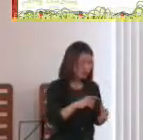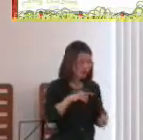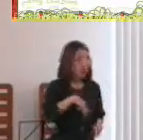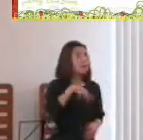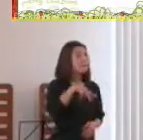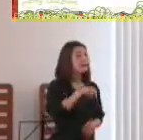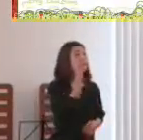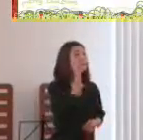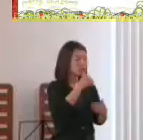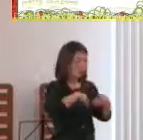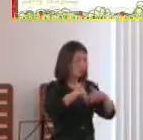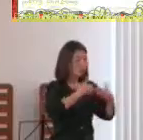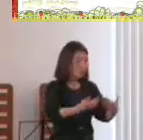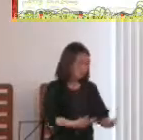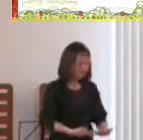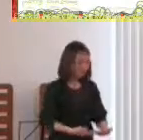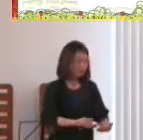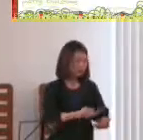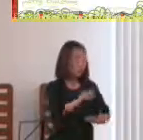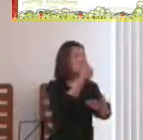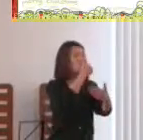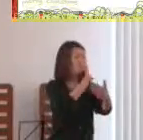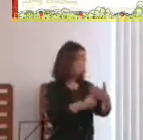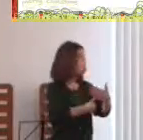この出来事のことですけれども、これは